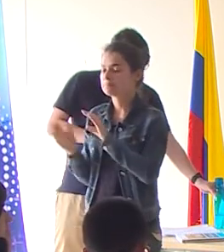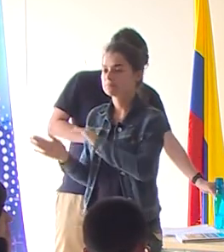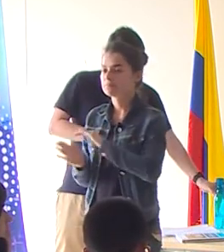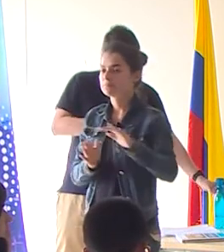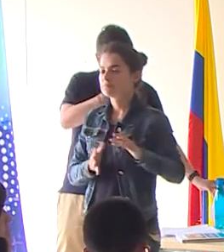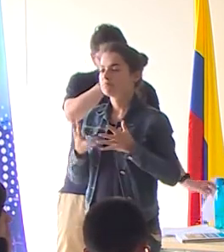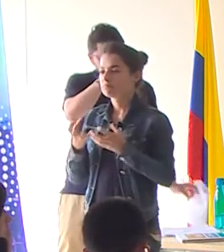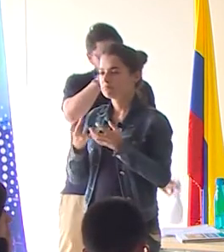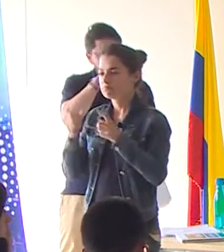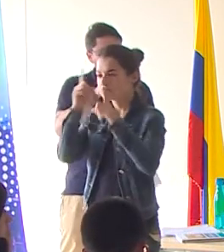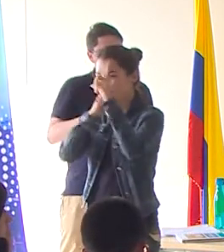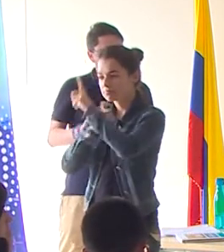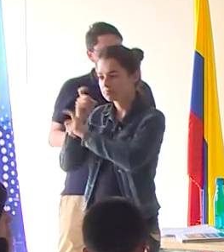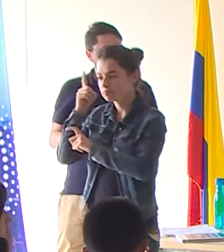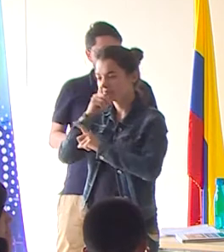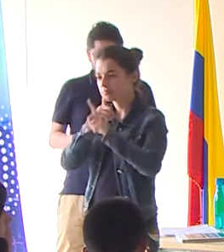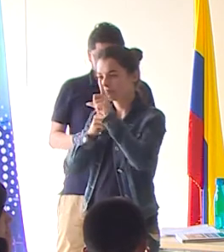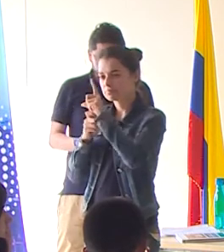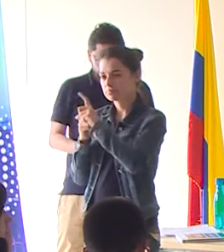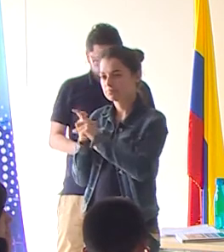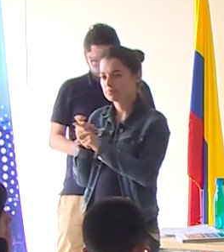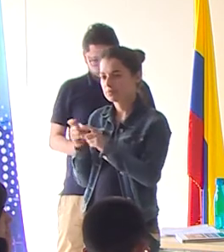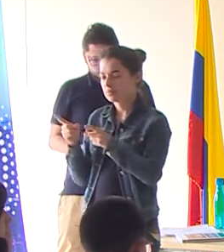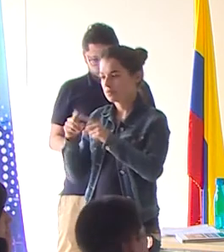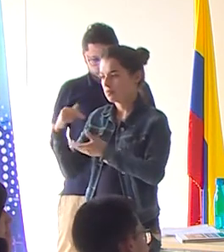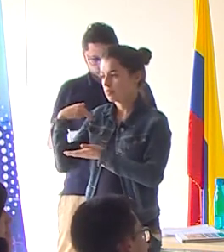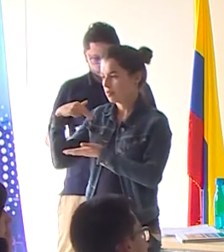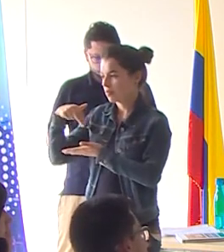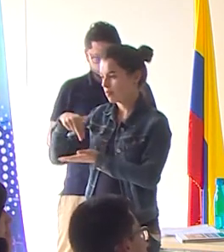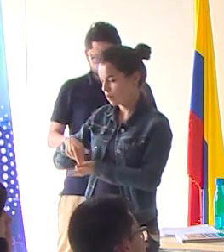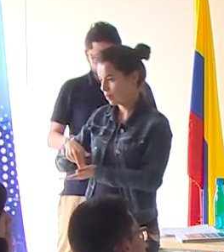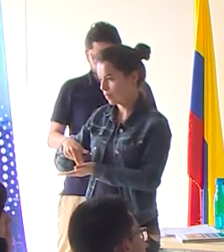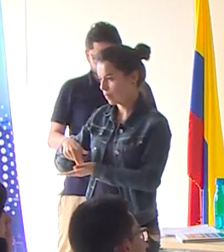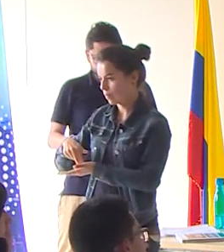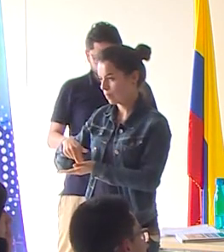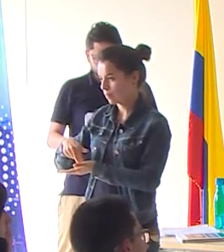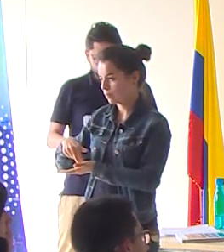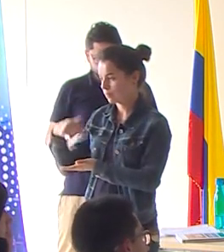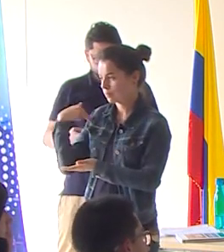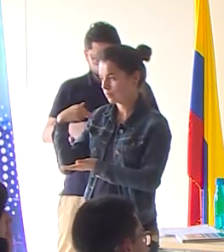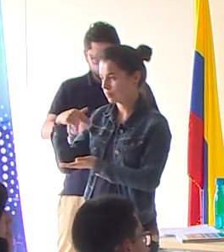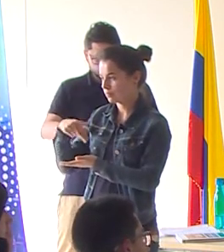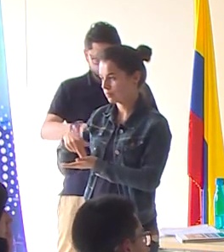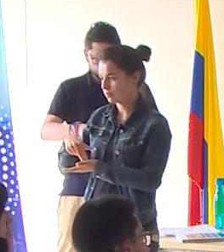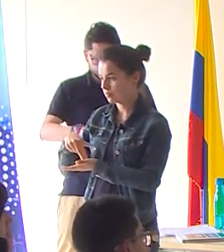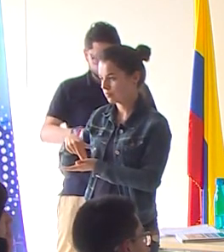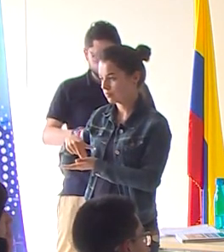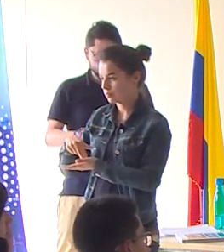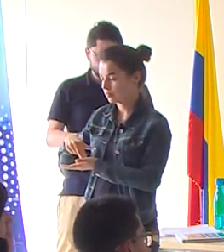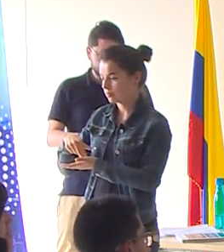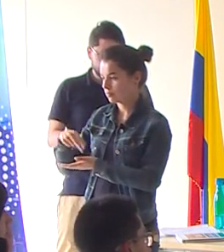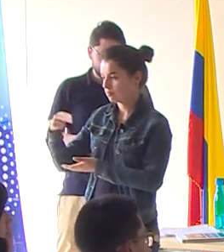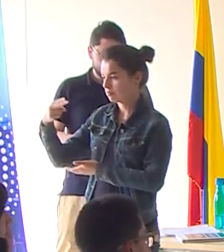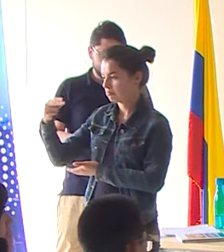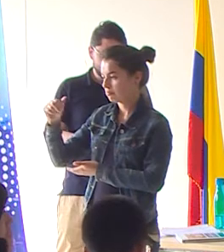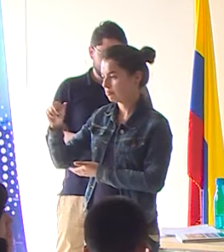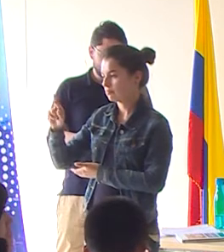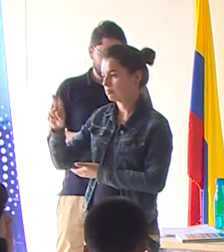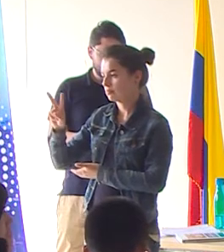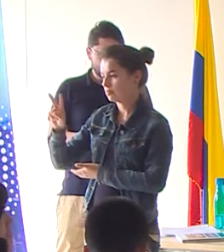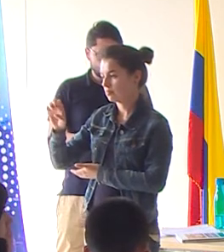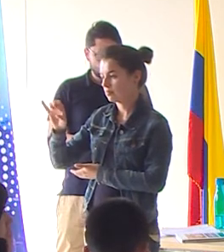reflexión desde desde un geógrafo y urbanista que se llama david harvey y él lo que